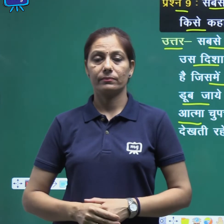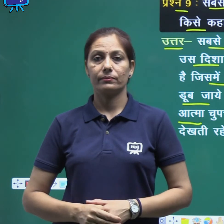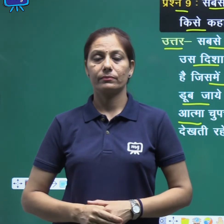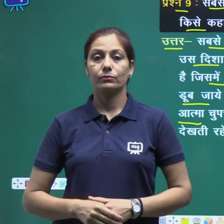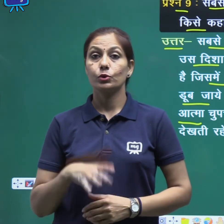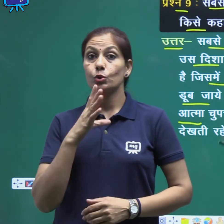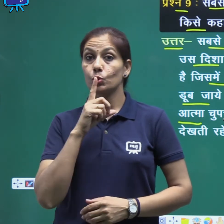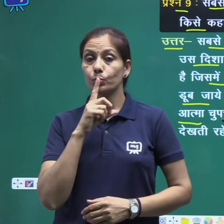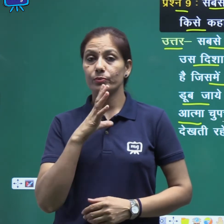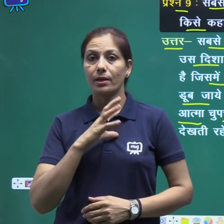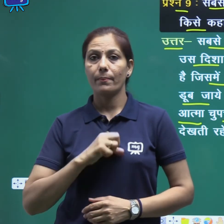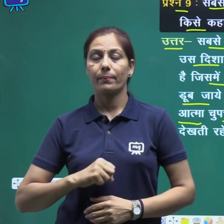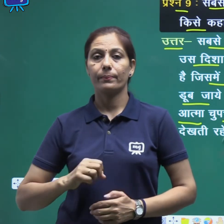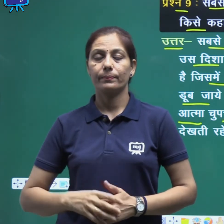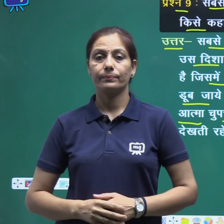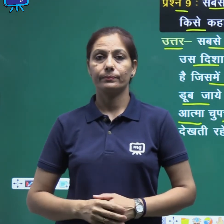चुपचाप